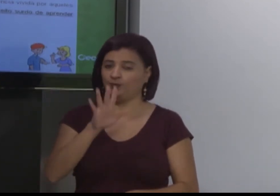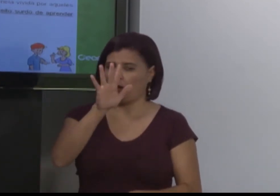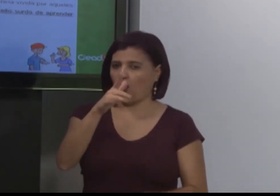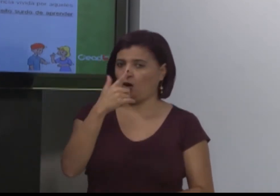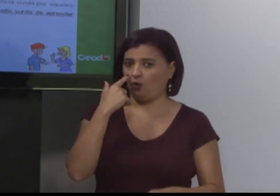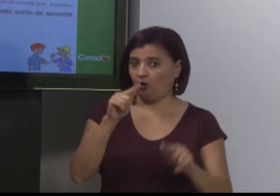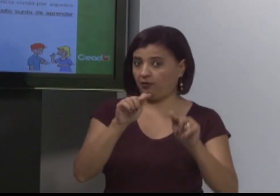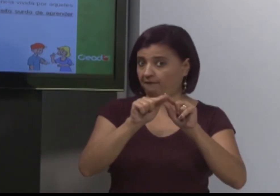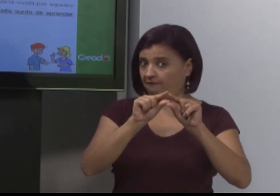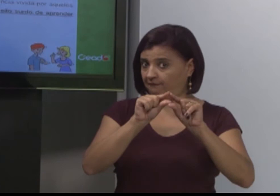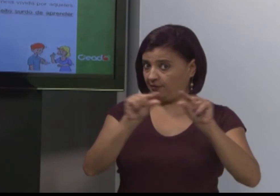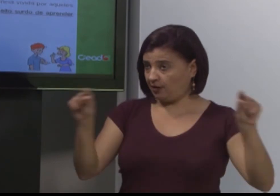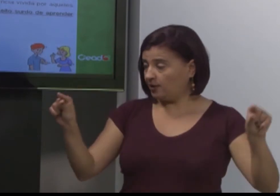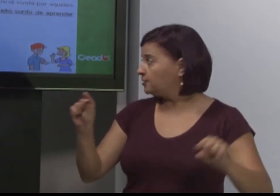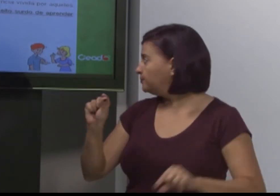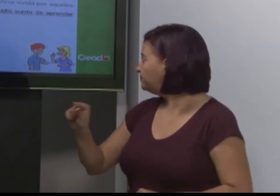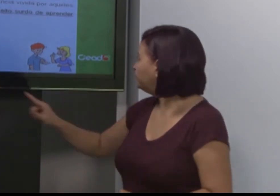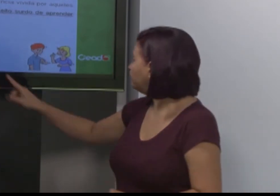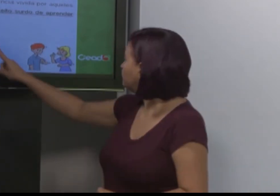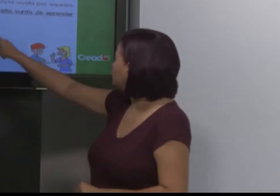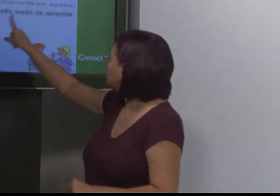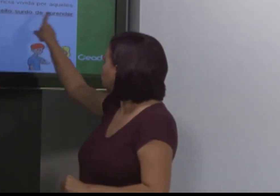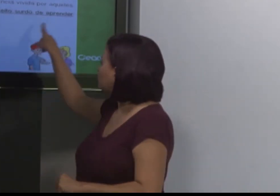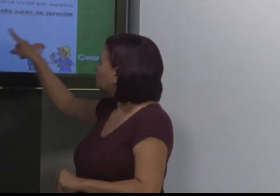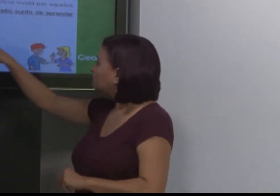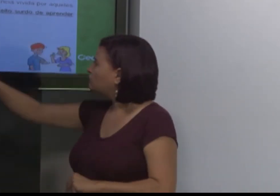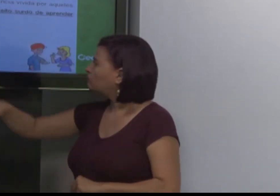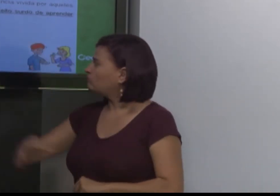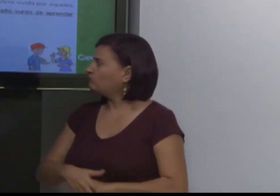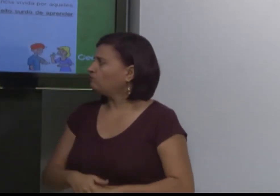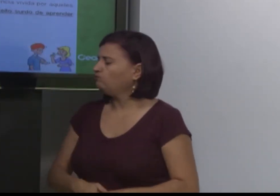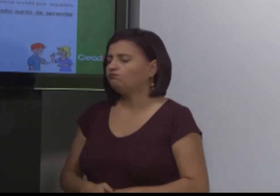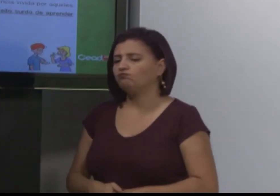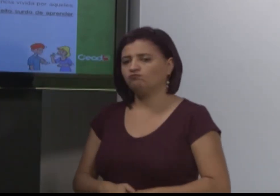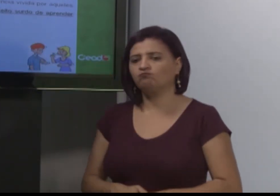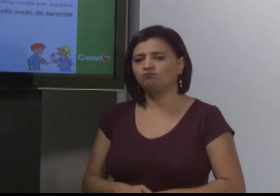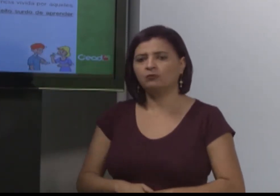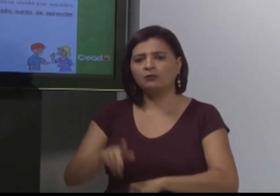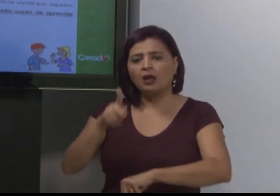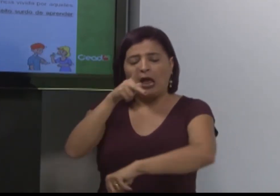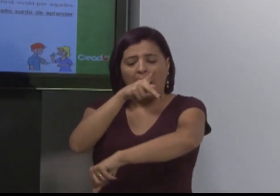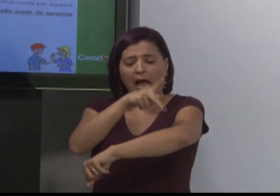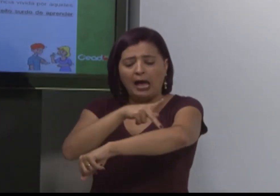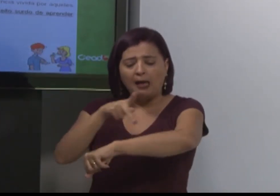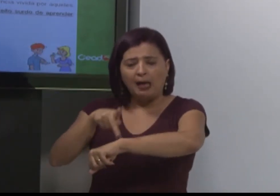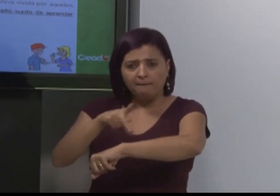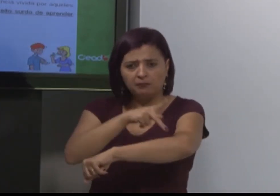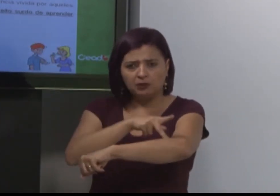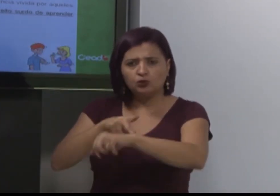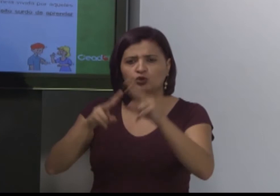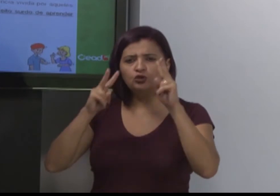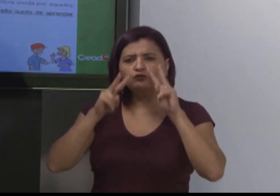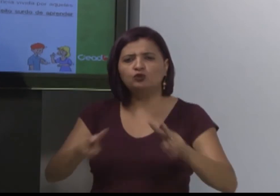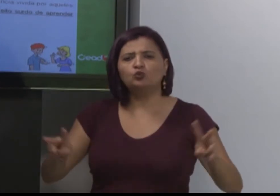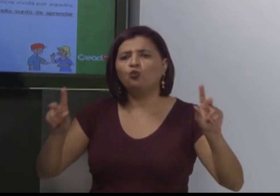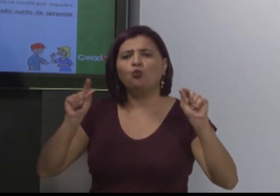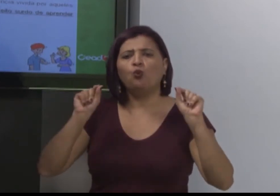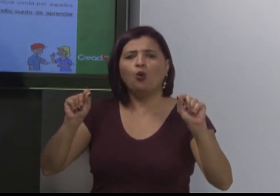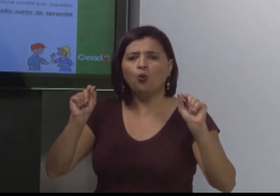Tal pedagogia vai reconhecer essa criança como visual. Temos aqui